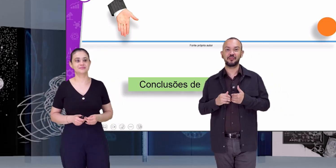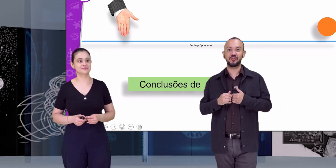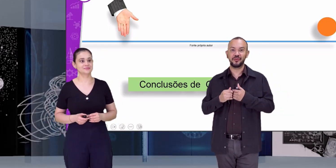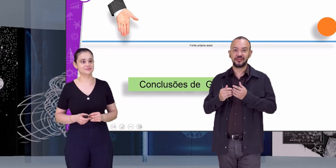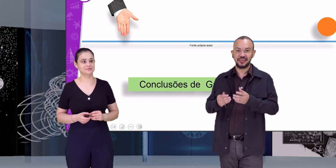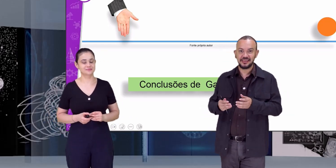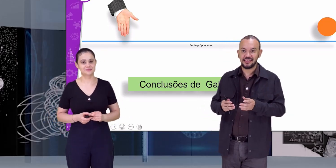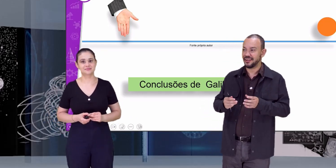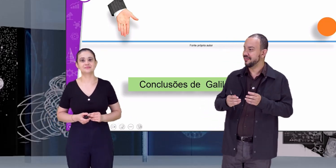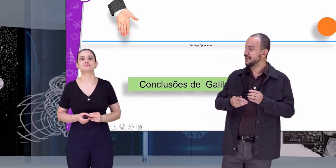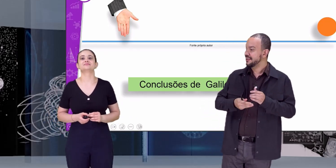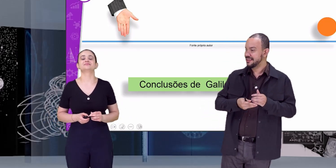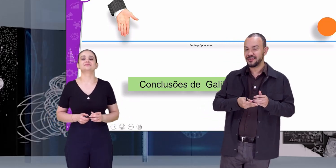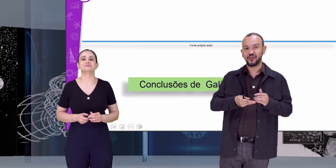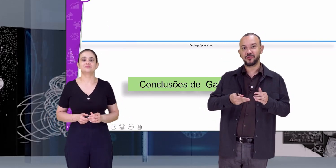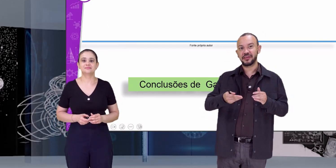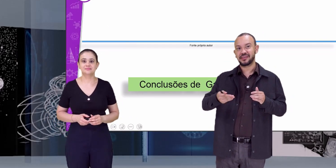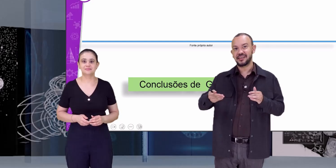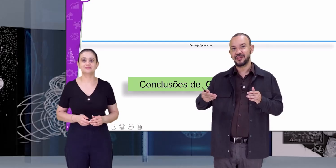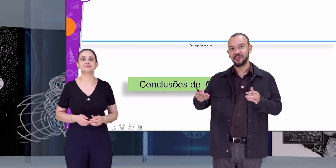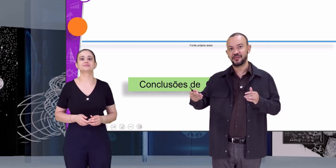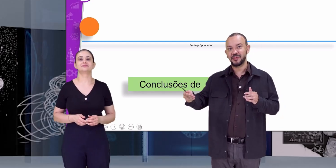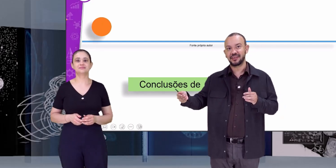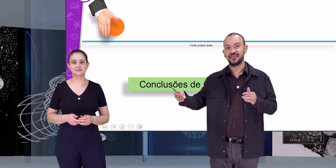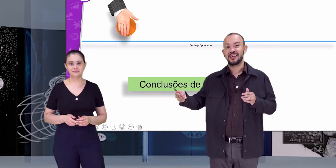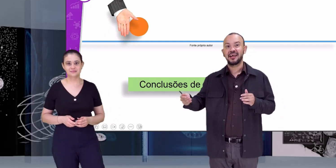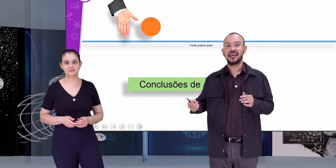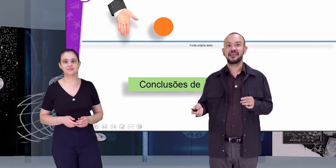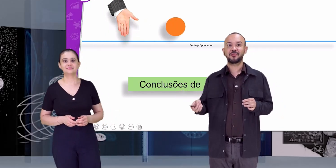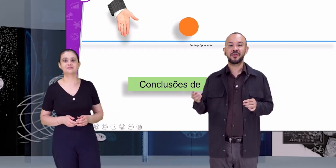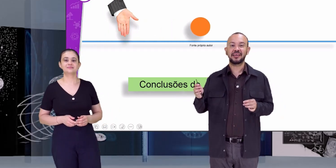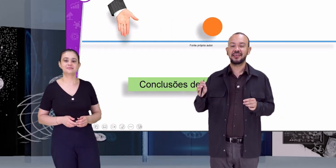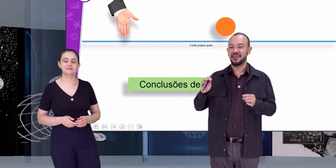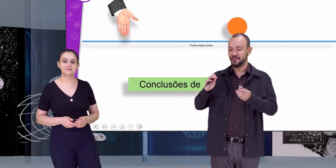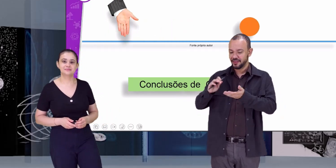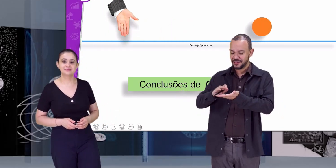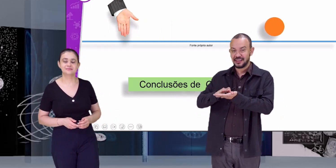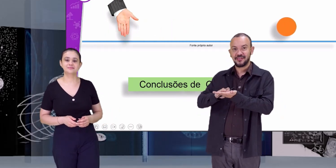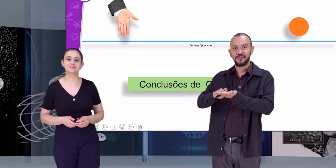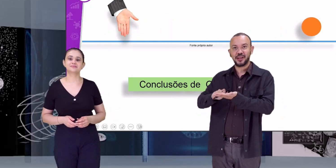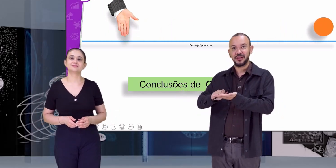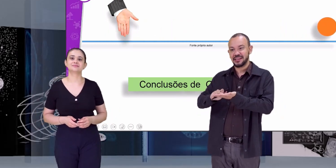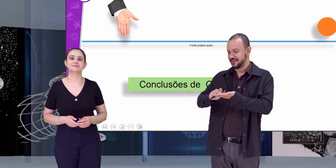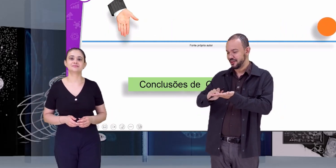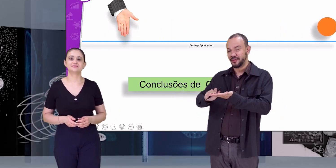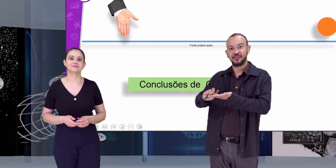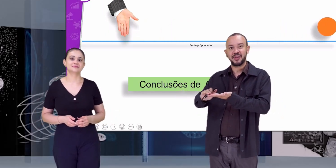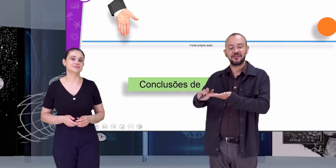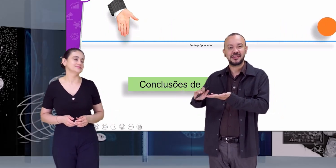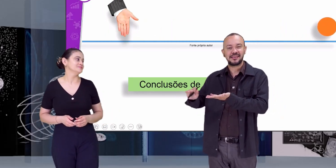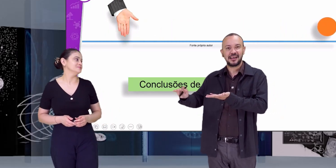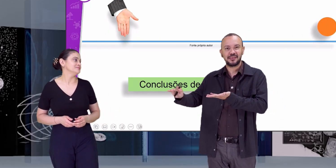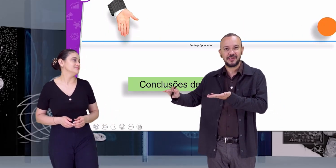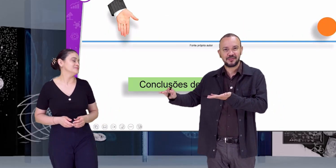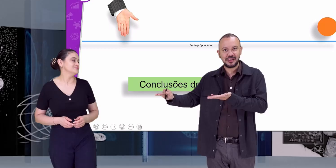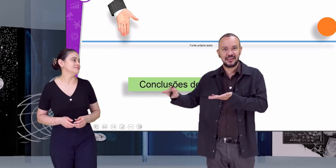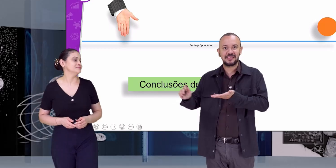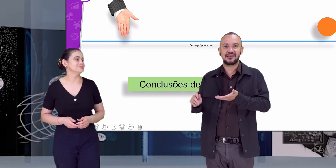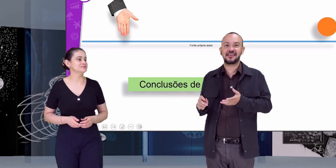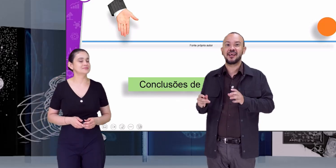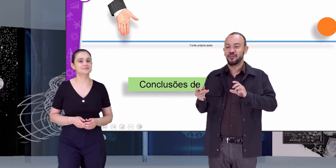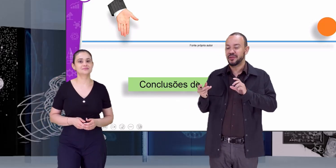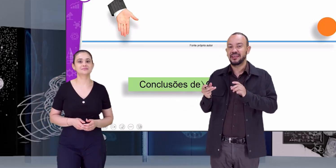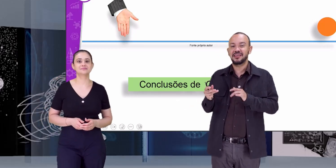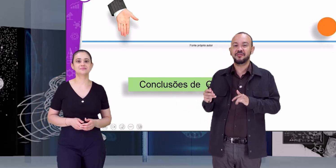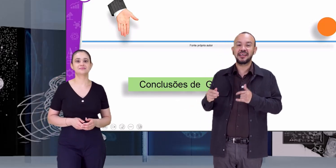dar um impulso inicial e esse corpo entraria em movimento. Aí, por que ele foi fazendo um experimento sobre superfícies cada vez mais